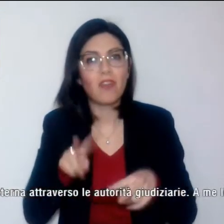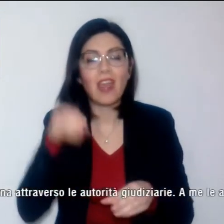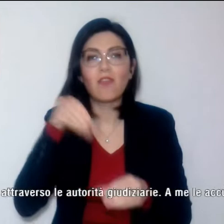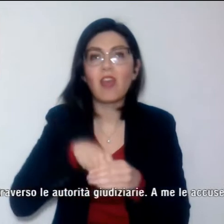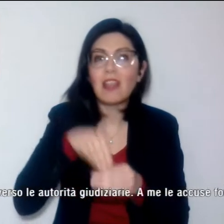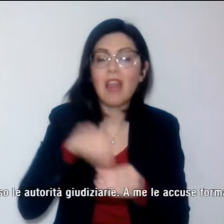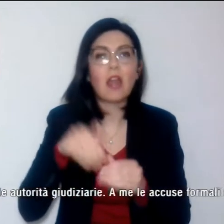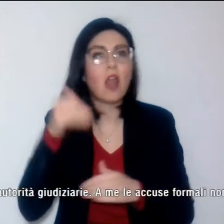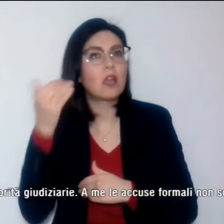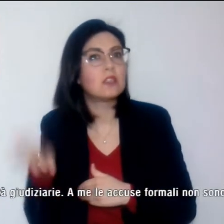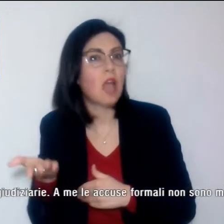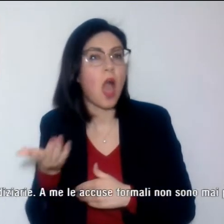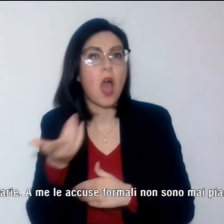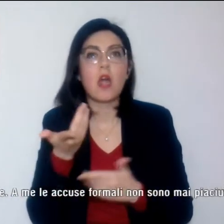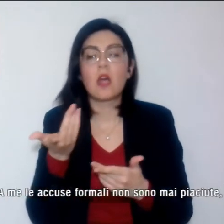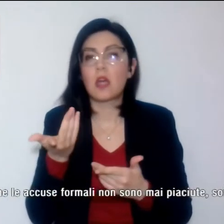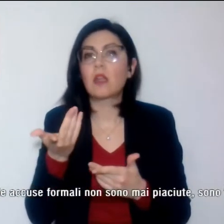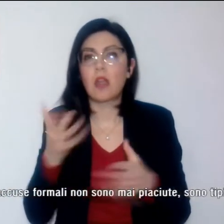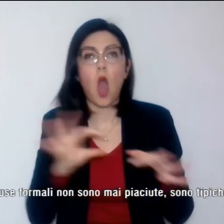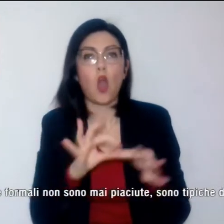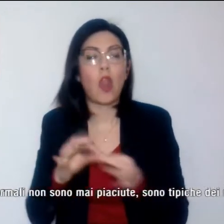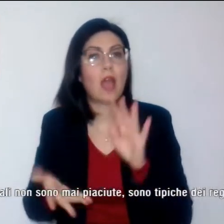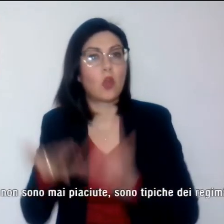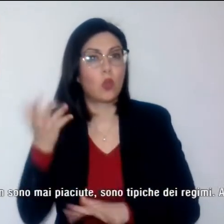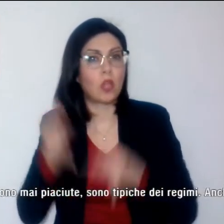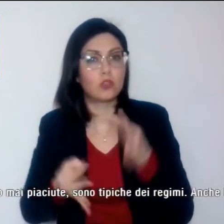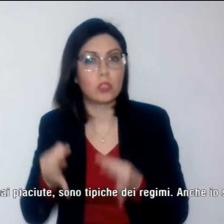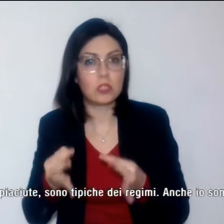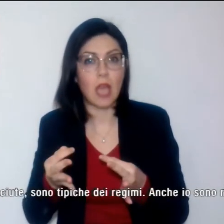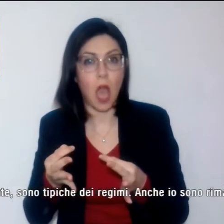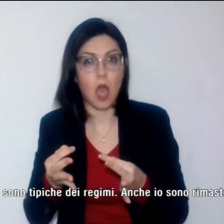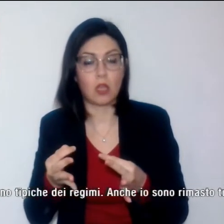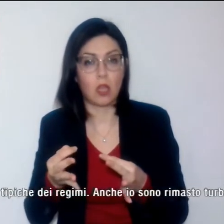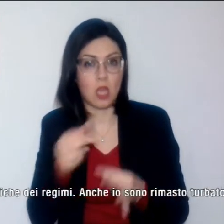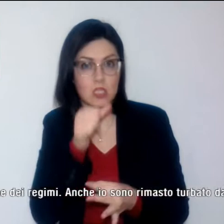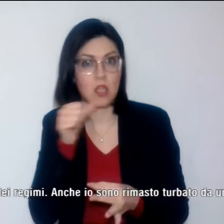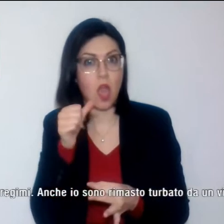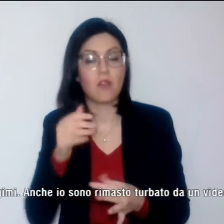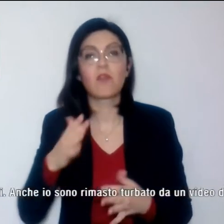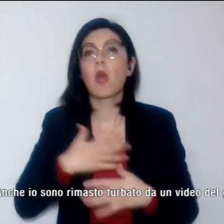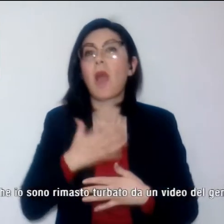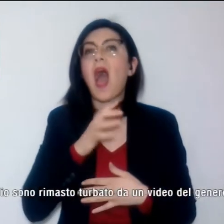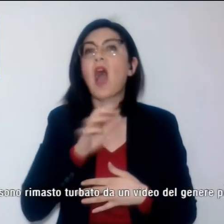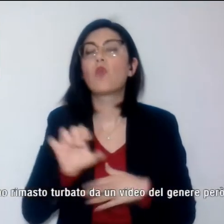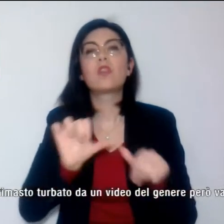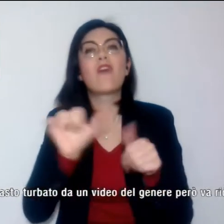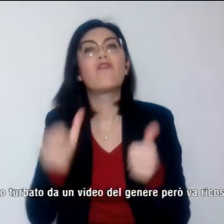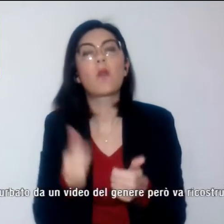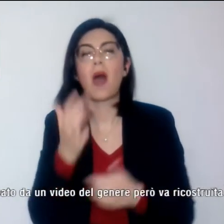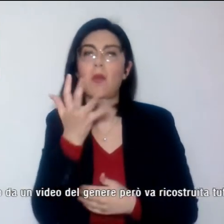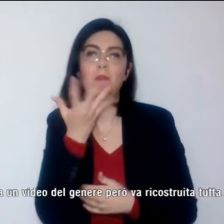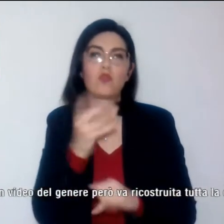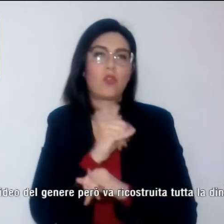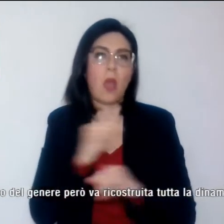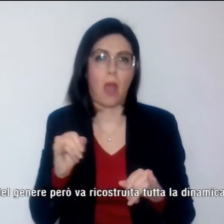attraverso le autorità giudiziarie a me le accuse formali non sono mai piaciute sono tipiche dei